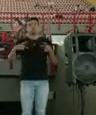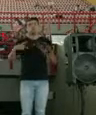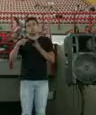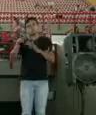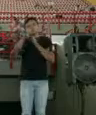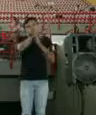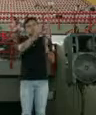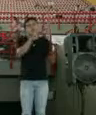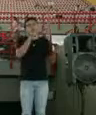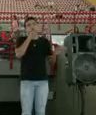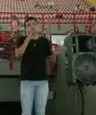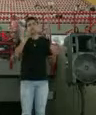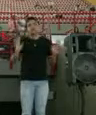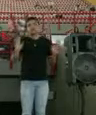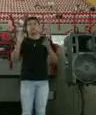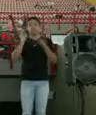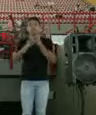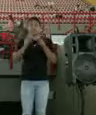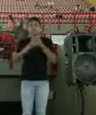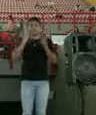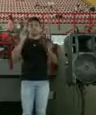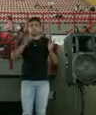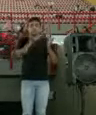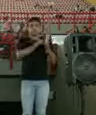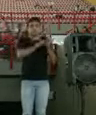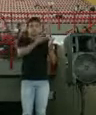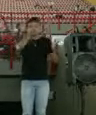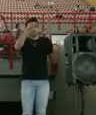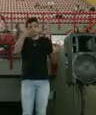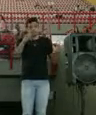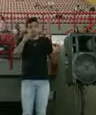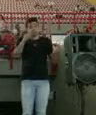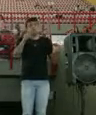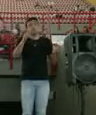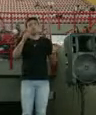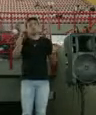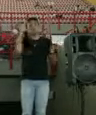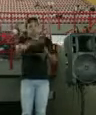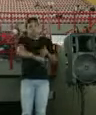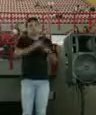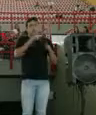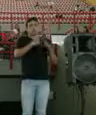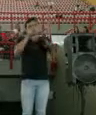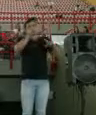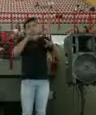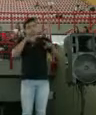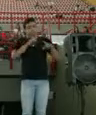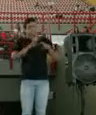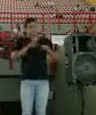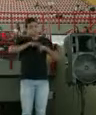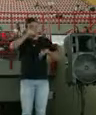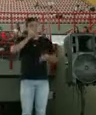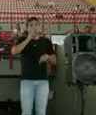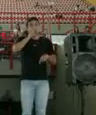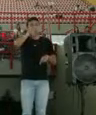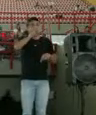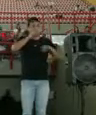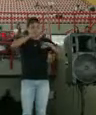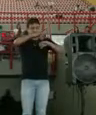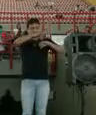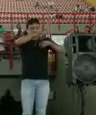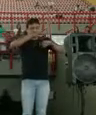não aconselho, tá certo? E a primeira eu aconselharia menos ainda, porque é a mais o quê? Concentrada, né? É a que